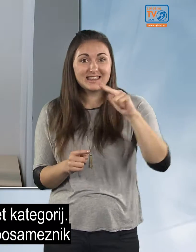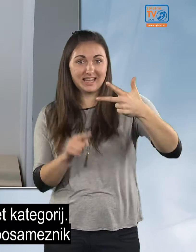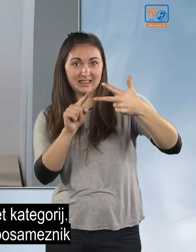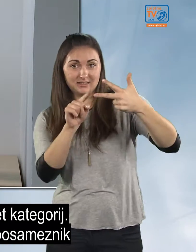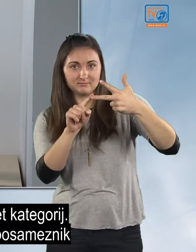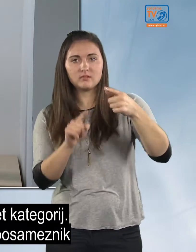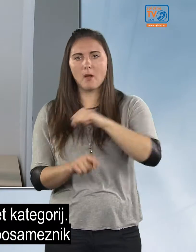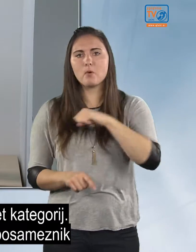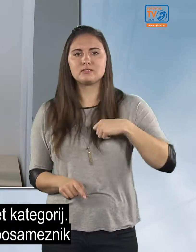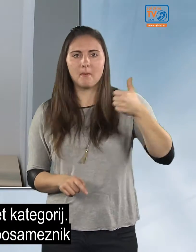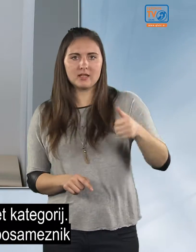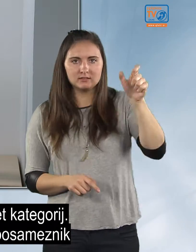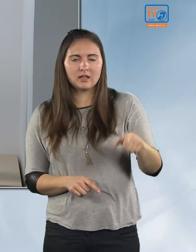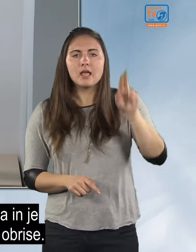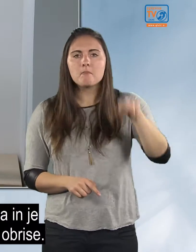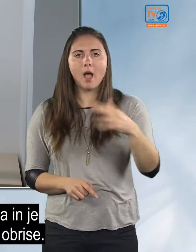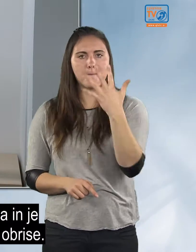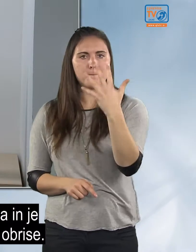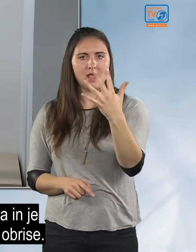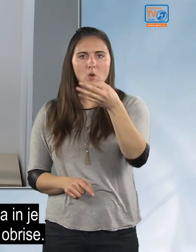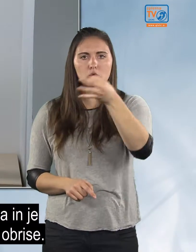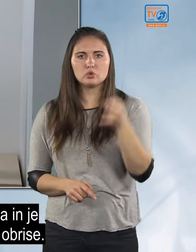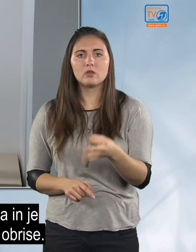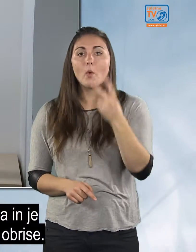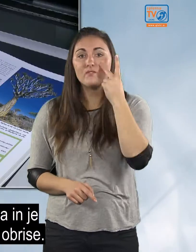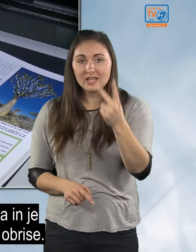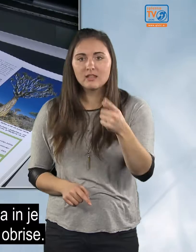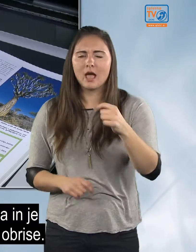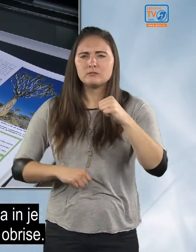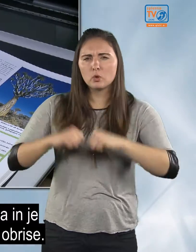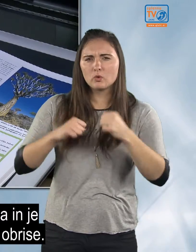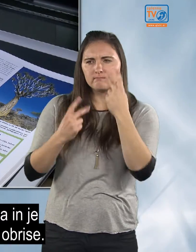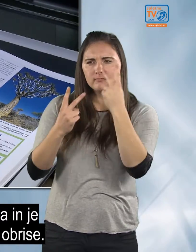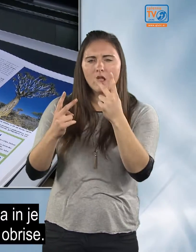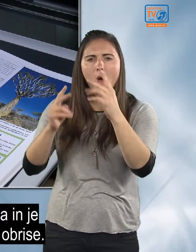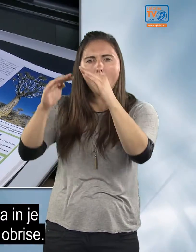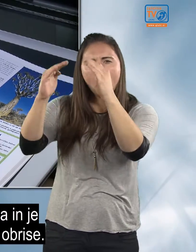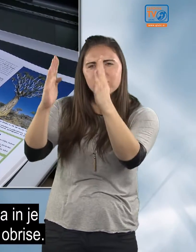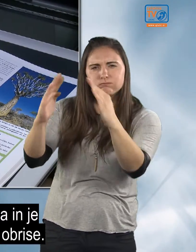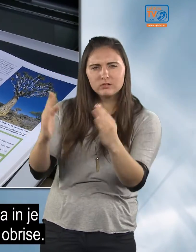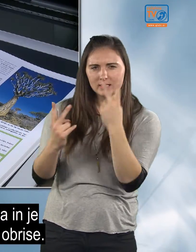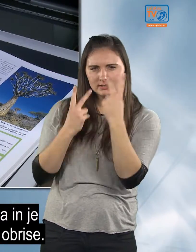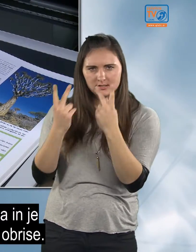V tretji kategoriji ima posameznik 5% vida in je sposoben zaznati obrise.